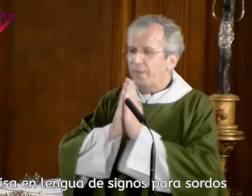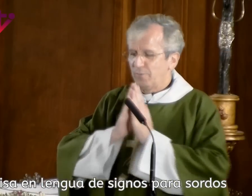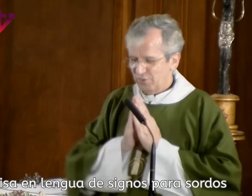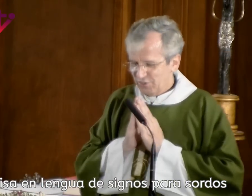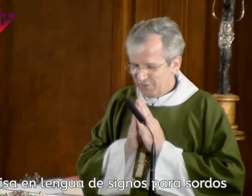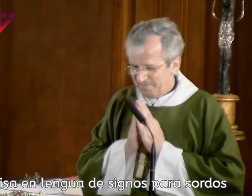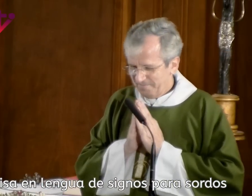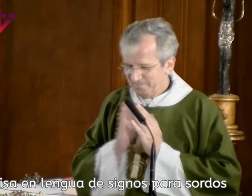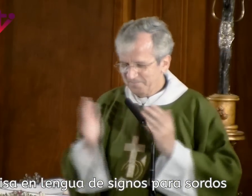Oremos.